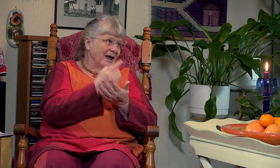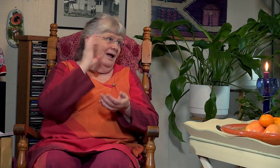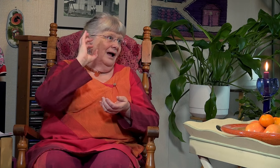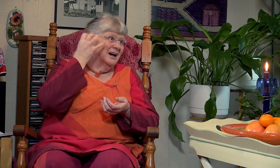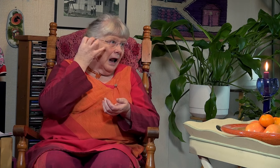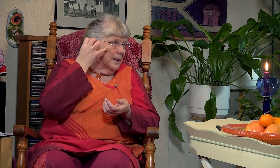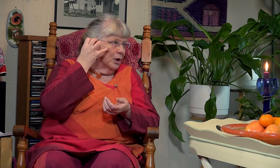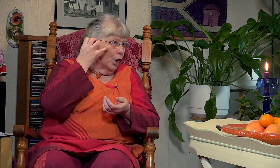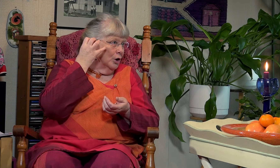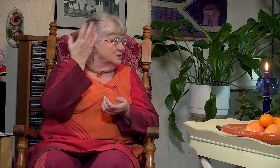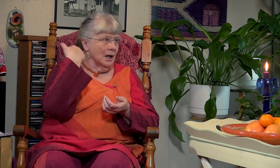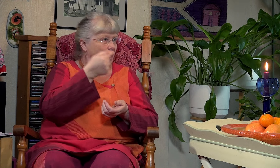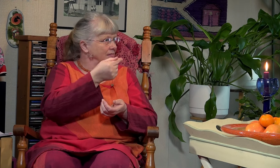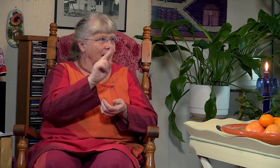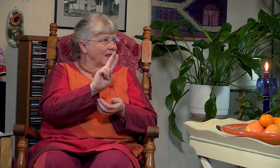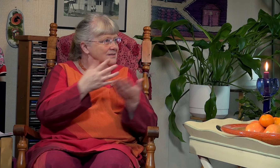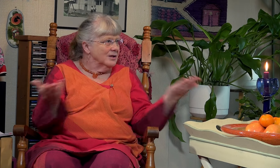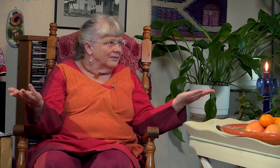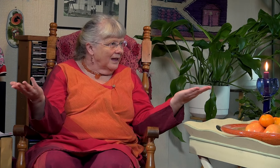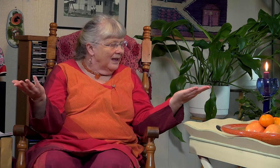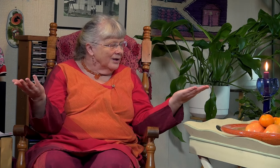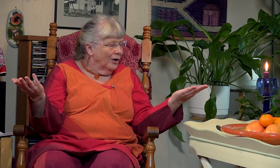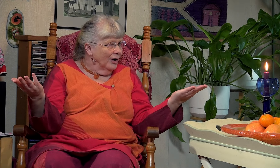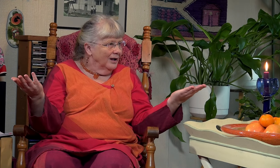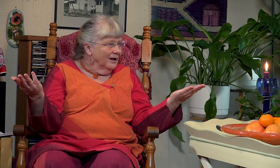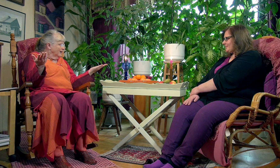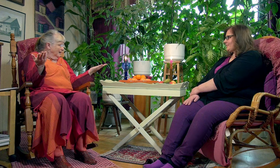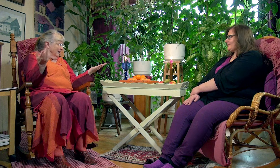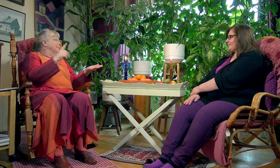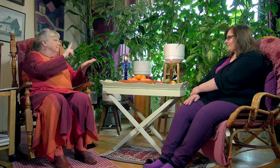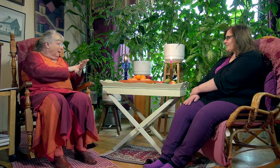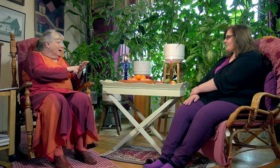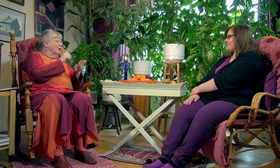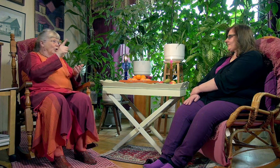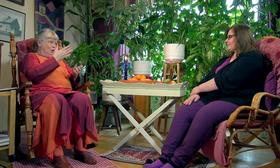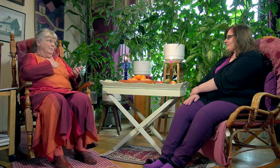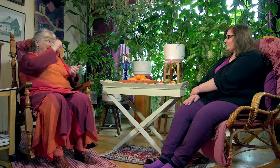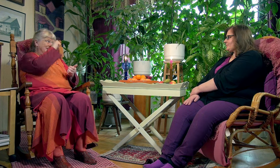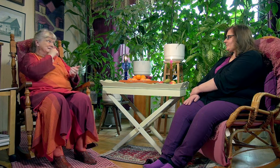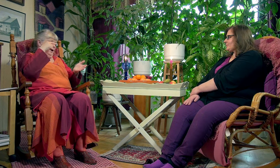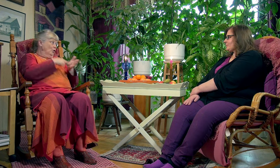Ja se on kuuroille todella tärkeää, että esimerkiksi radiota tulkkasin, koska televisiota ei silloin ollut